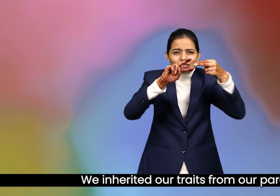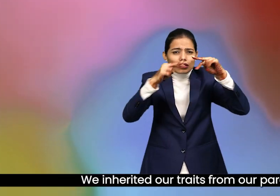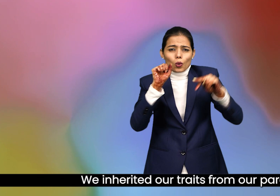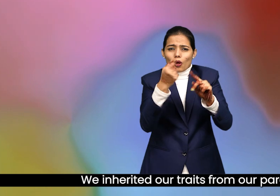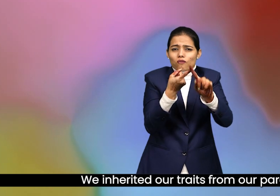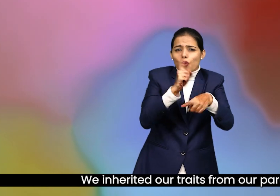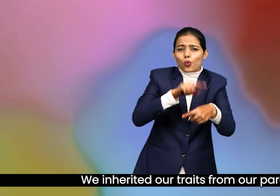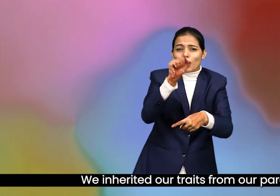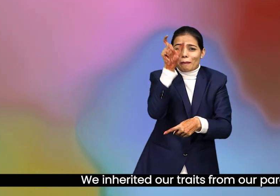பெற்றோம்.